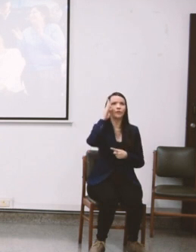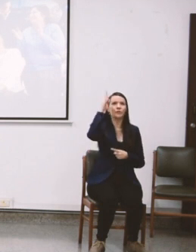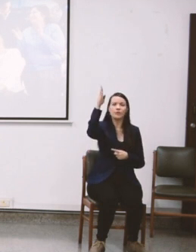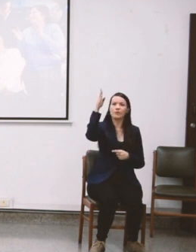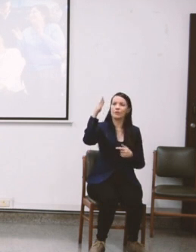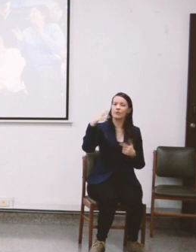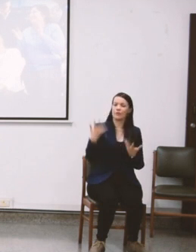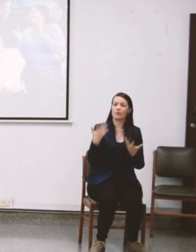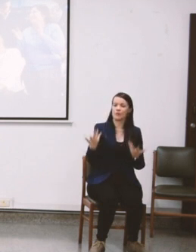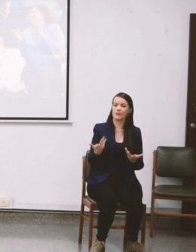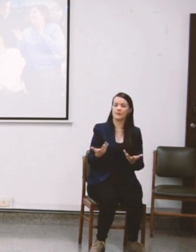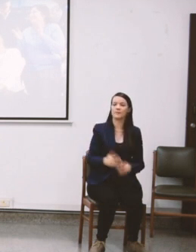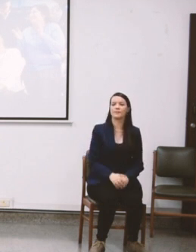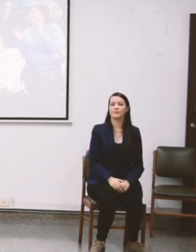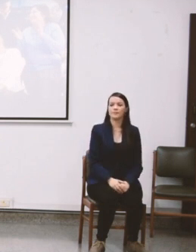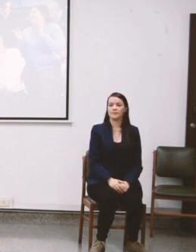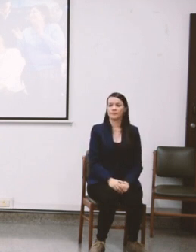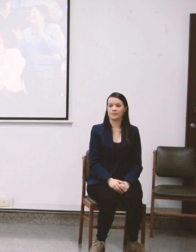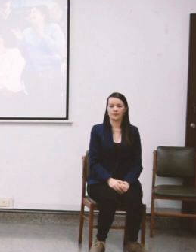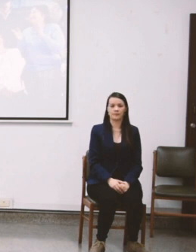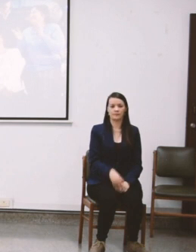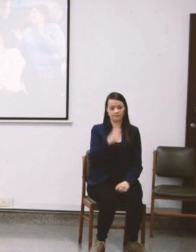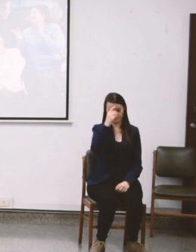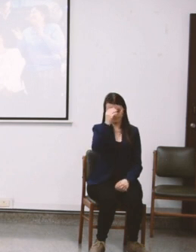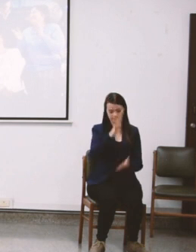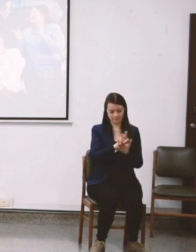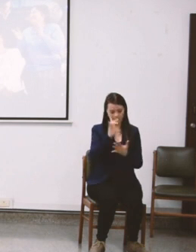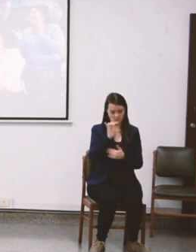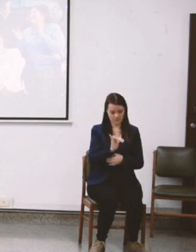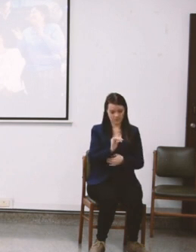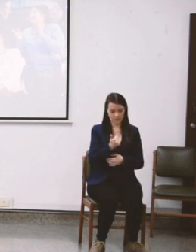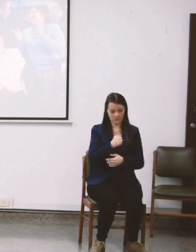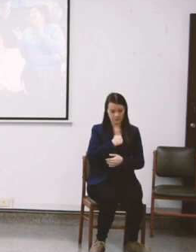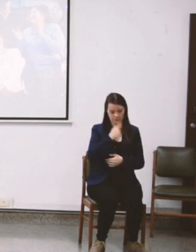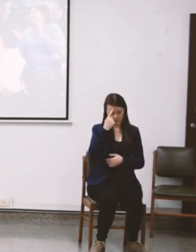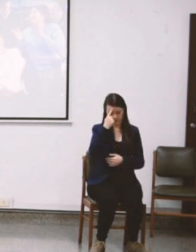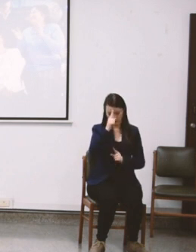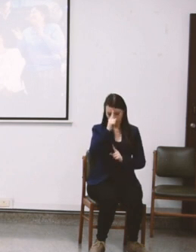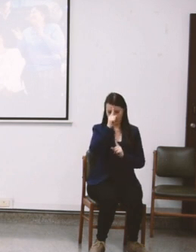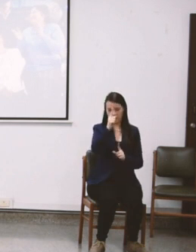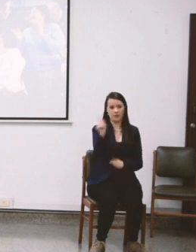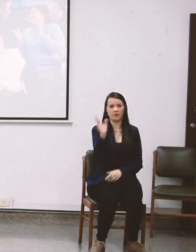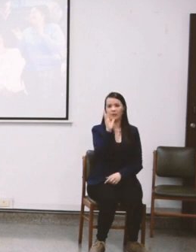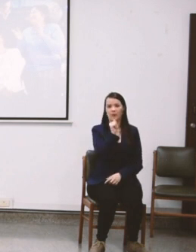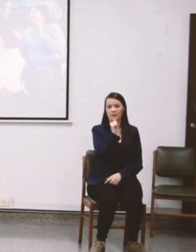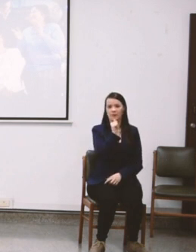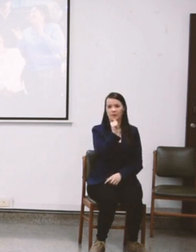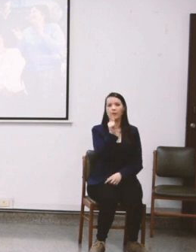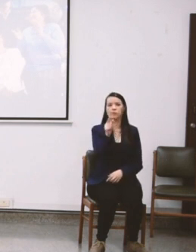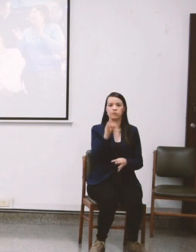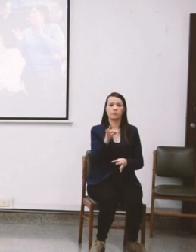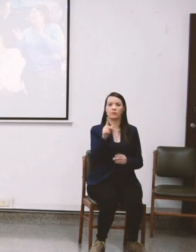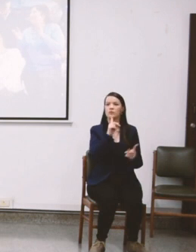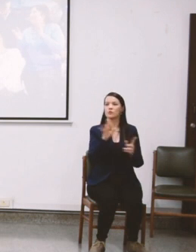desde ahí, ¿no? O sea, me parece que lo que uno piensa es eso, o sea, que no es original, que precisamente se da